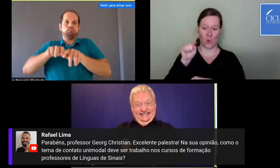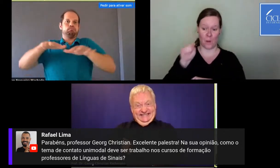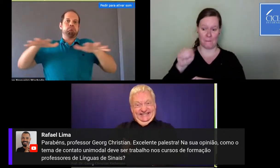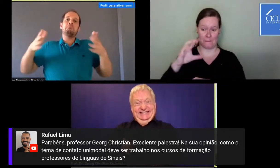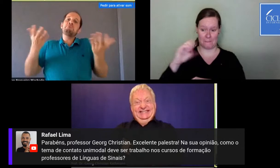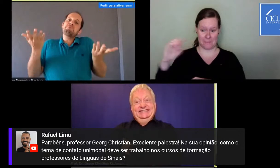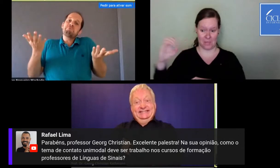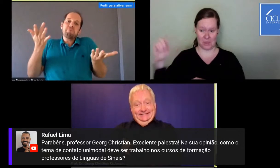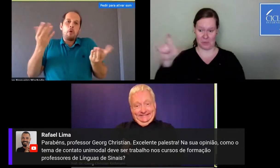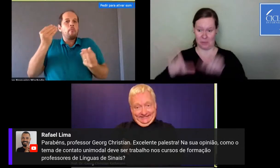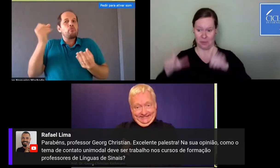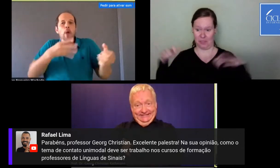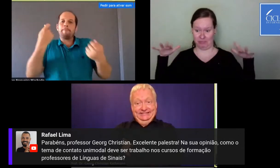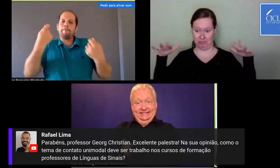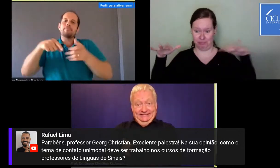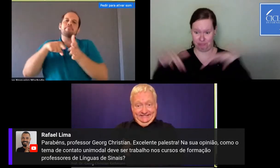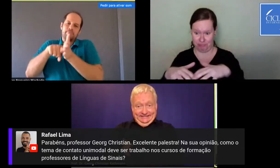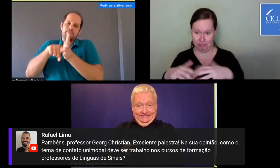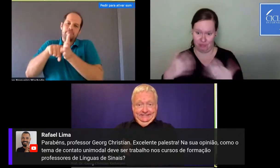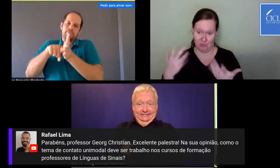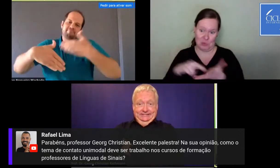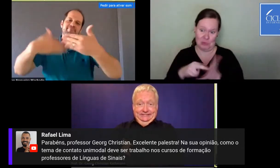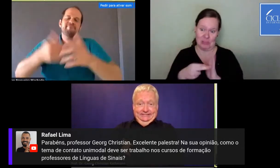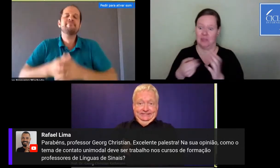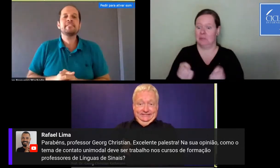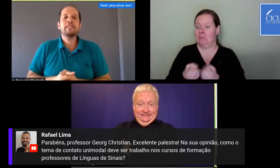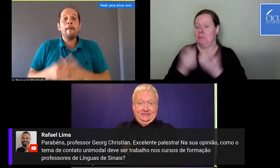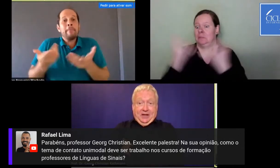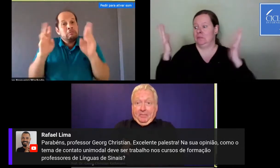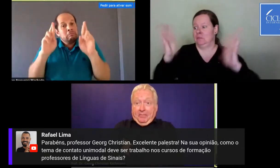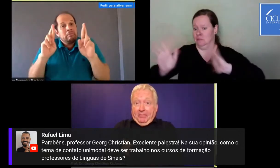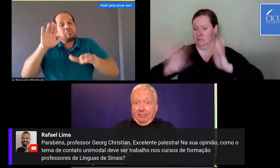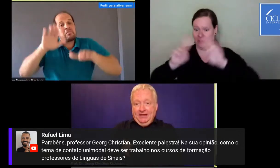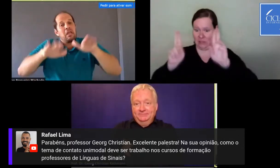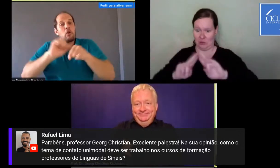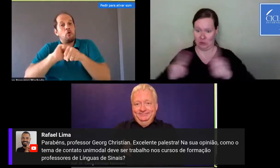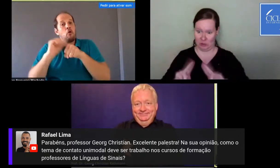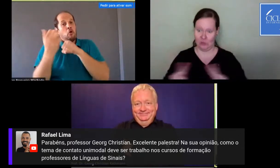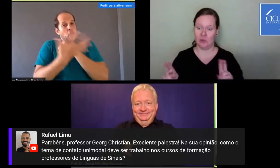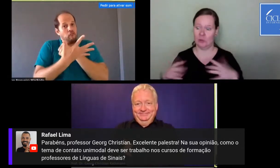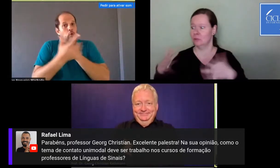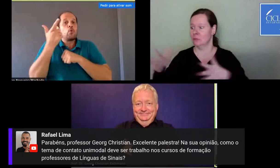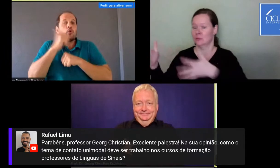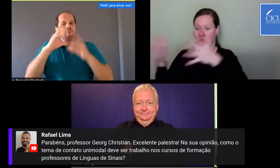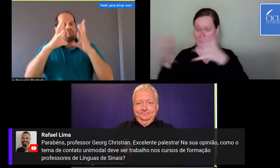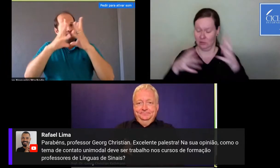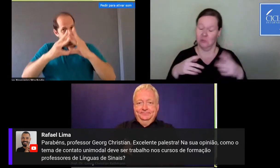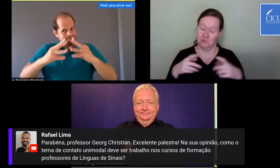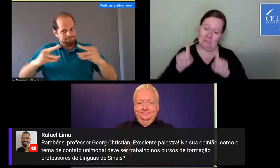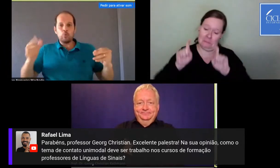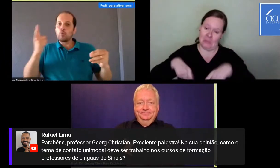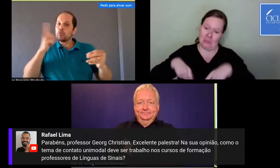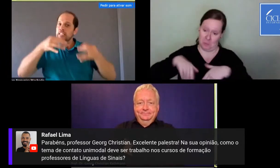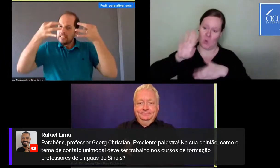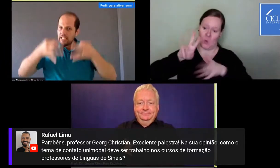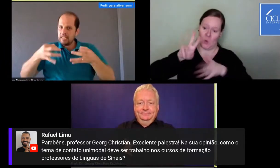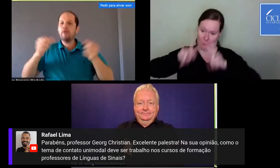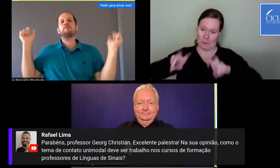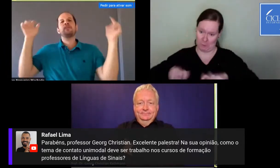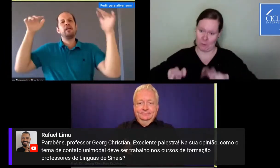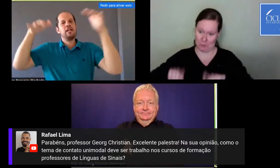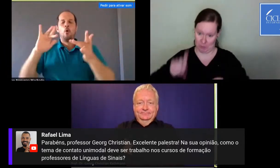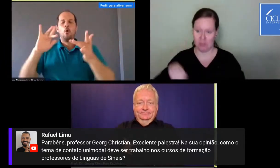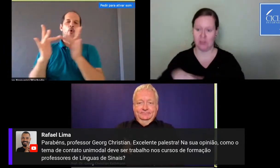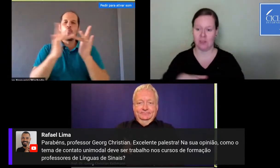a gente vai ter bastante usuários, né, bastante usuários de missões internacionais. Acho que com isso a gente vai enriquecer bastante